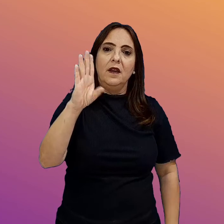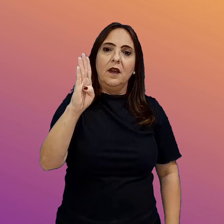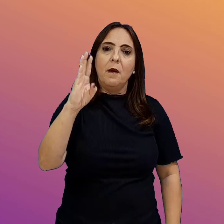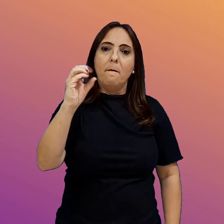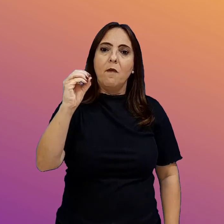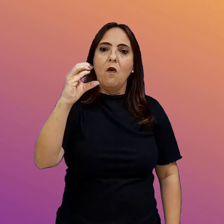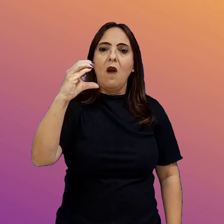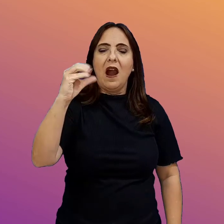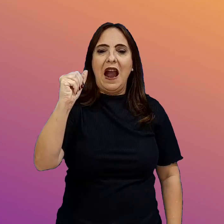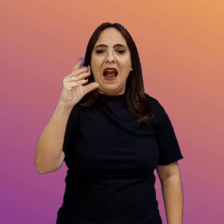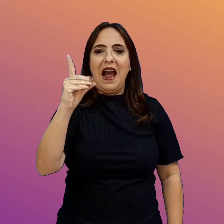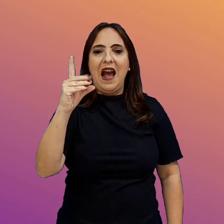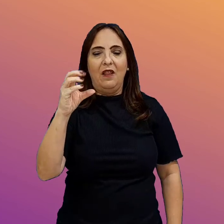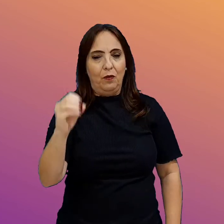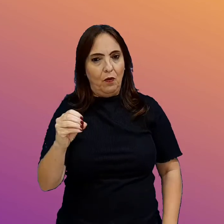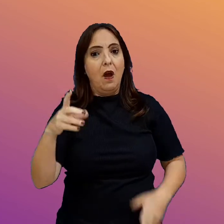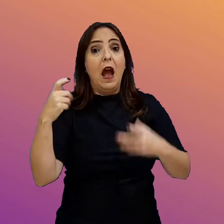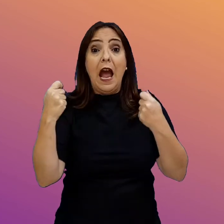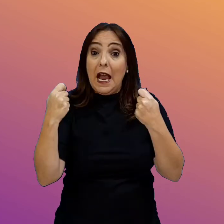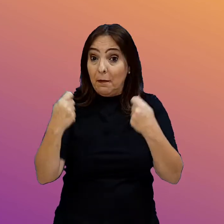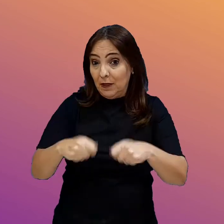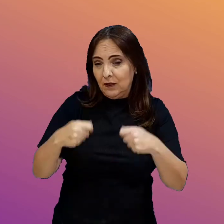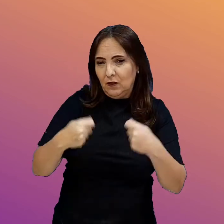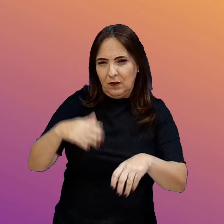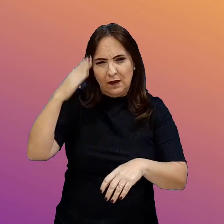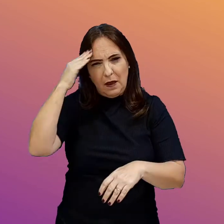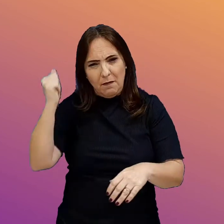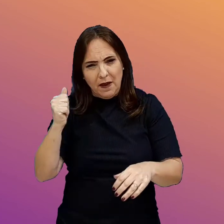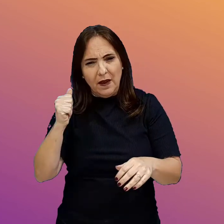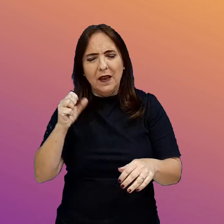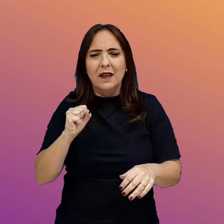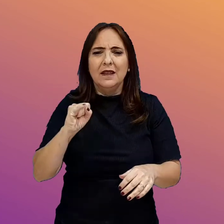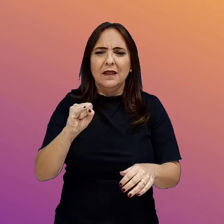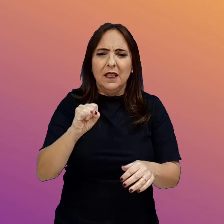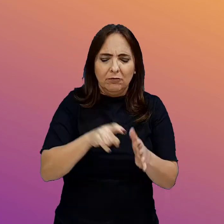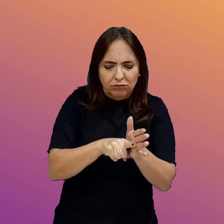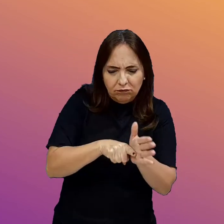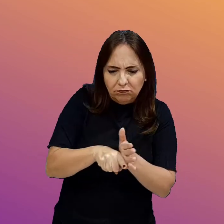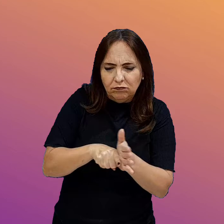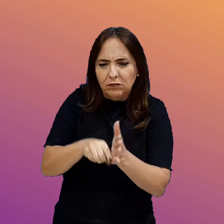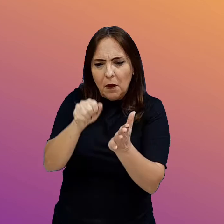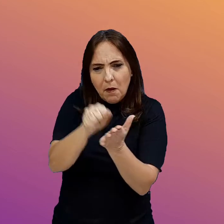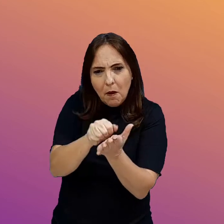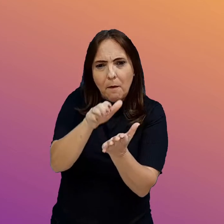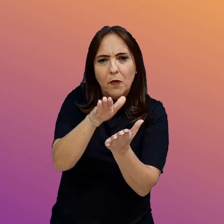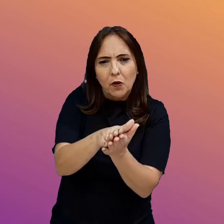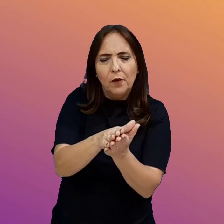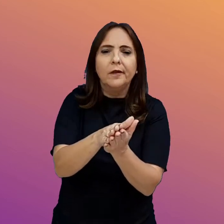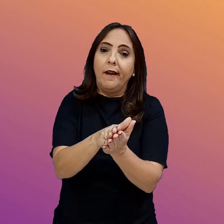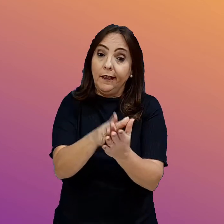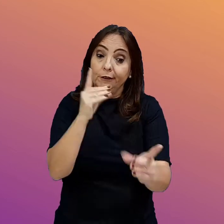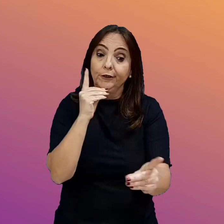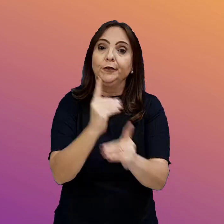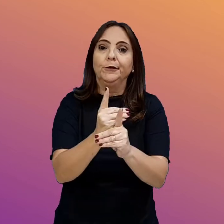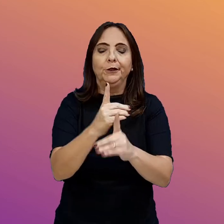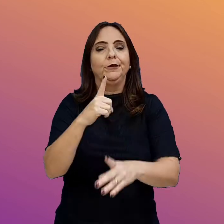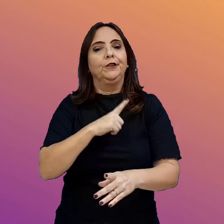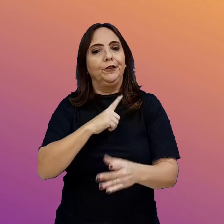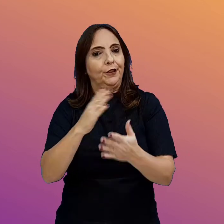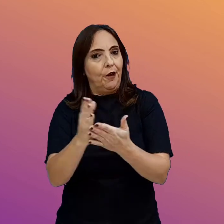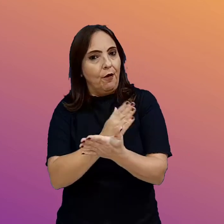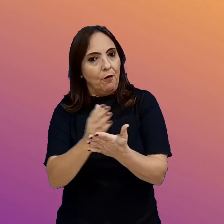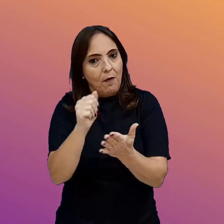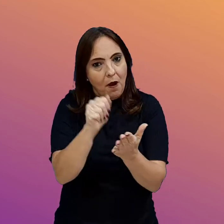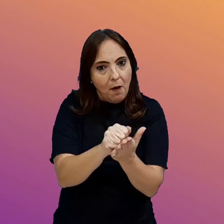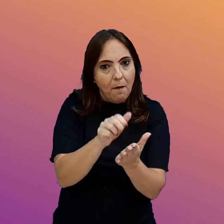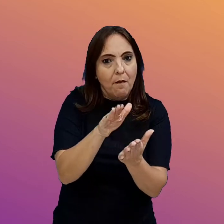estar rebocado, a gente teve que fazer aquele levantamento para ver se tinha multa, etc. E aí descobrimos algumas multas no carro e algumas eram